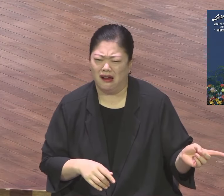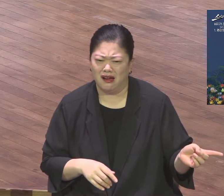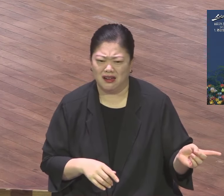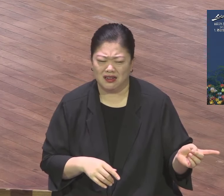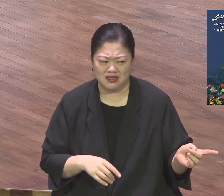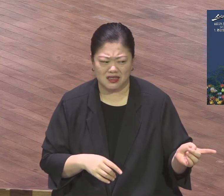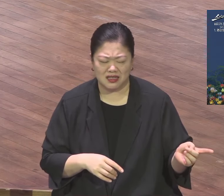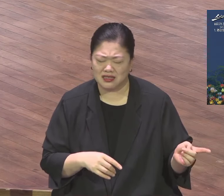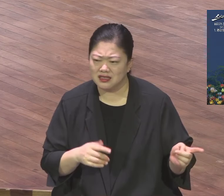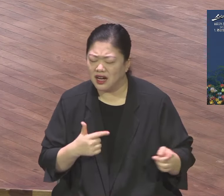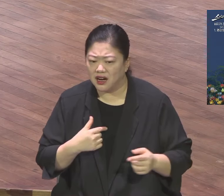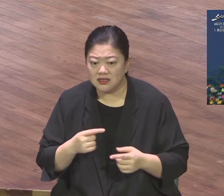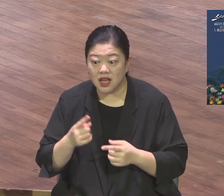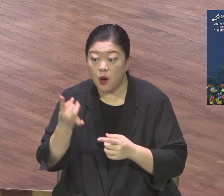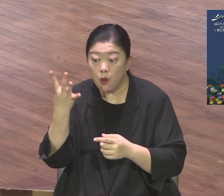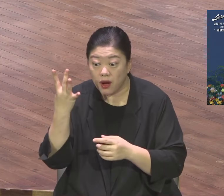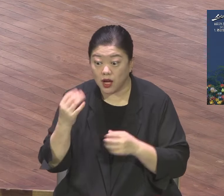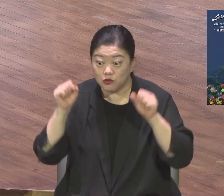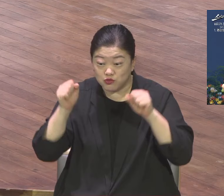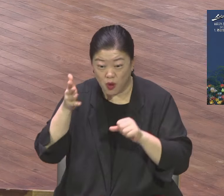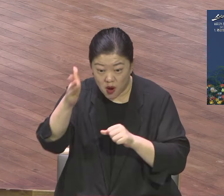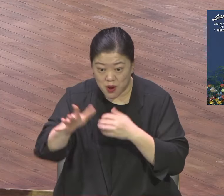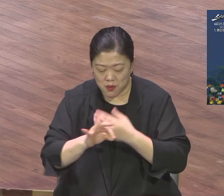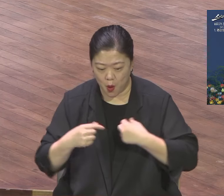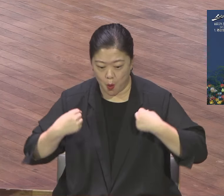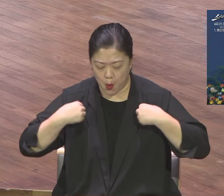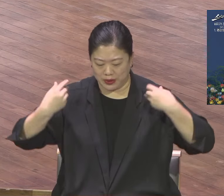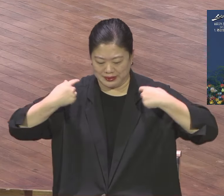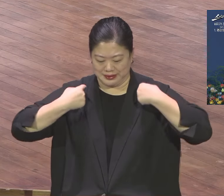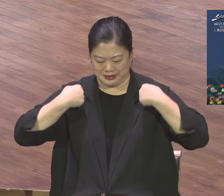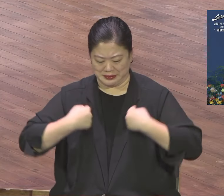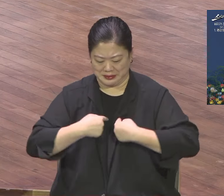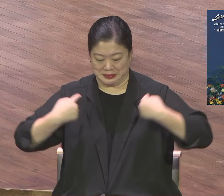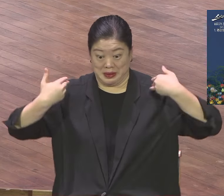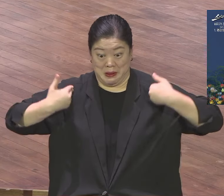팬티밖에 없잖아요. 옷이 없잖아요. 그 팬티를 하나 빌려 하나 더 입고